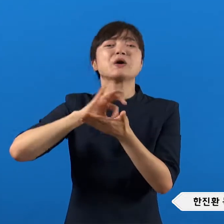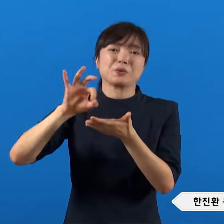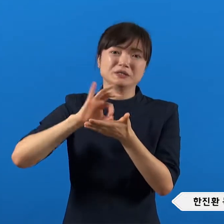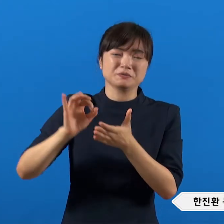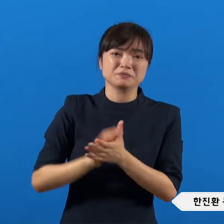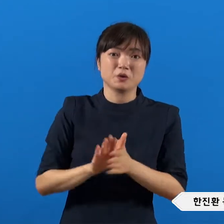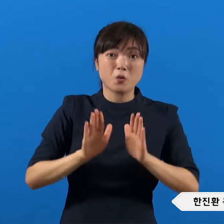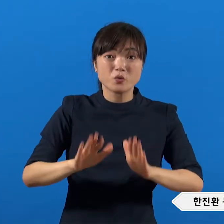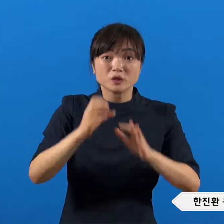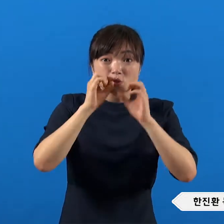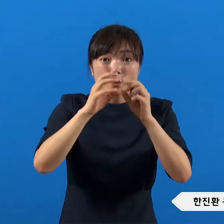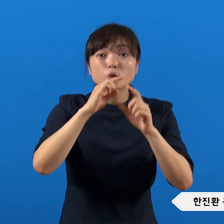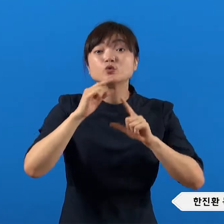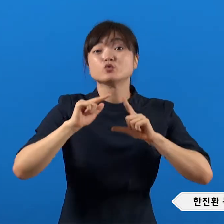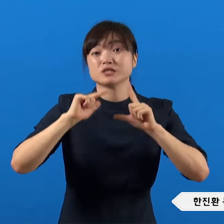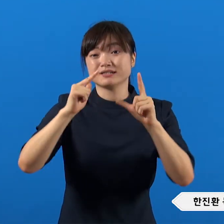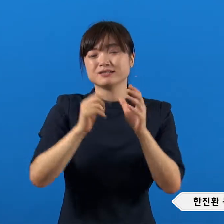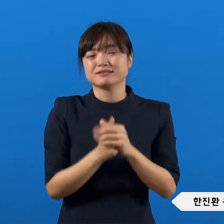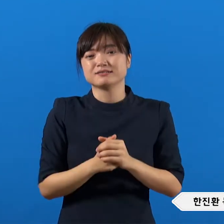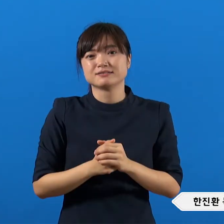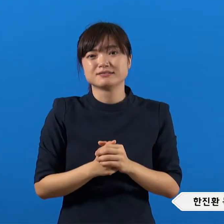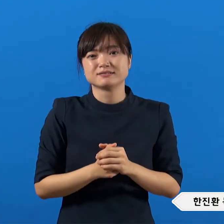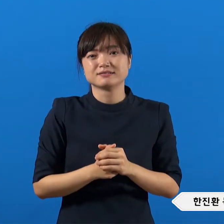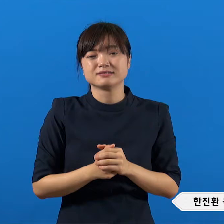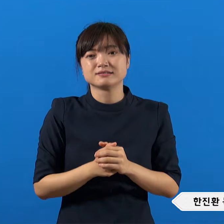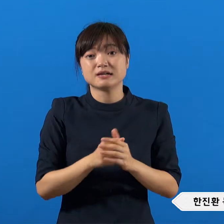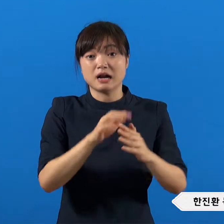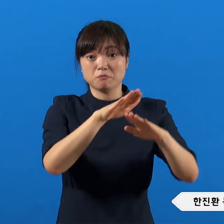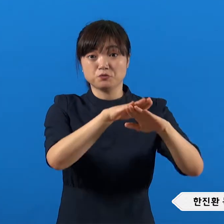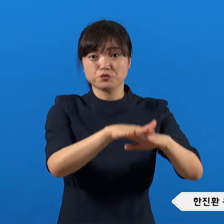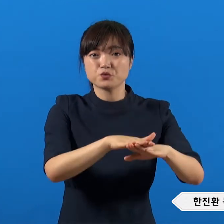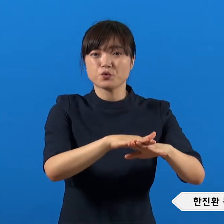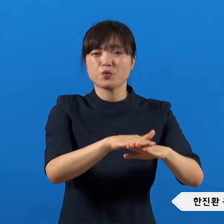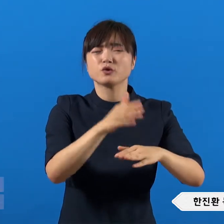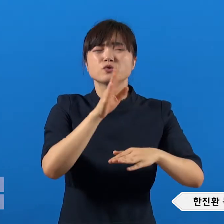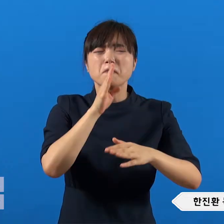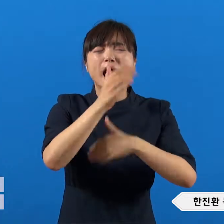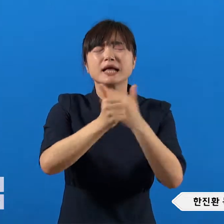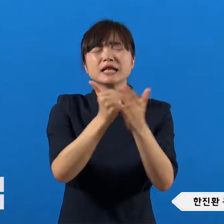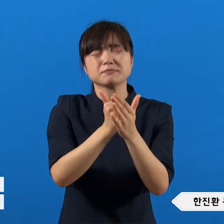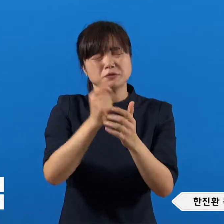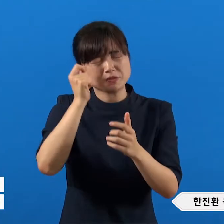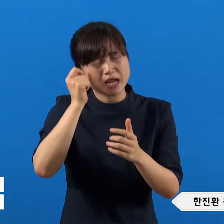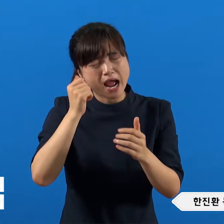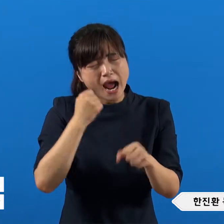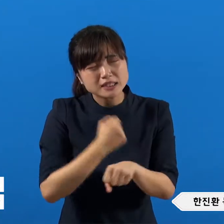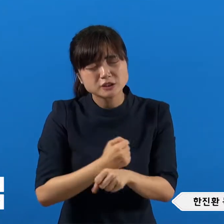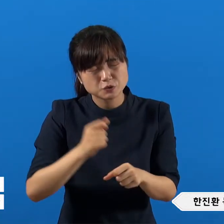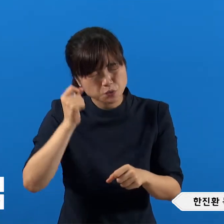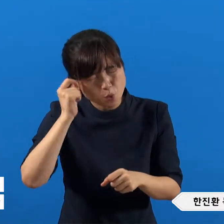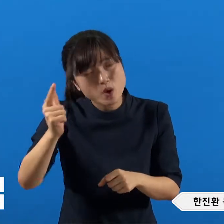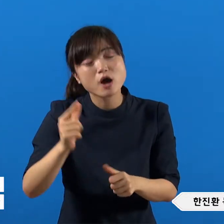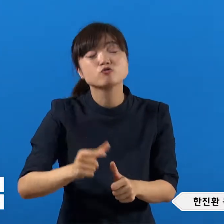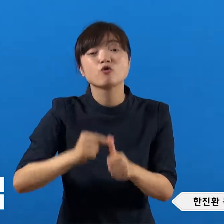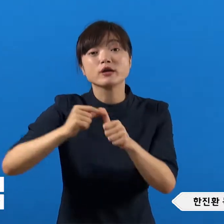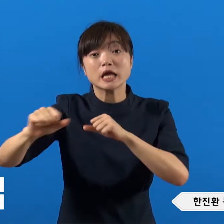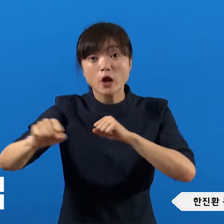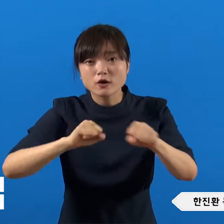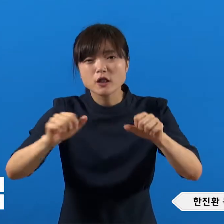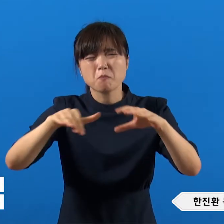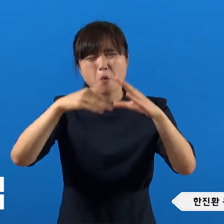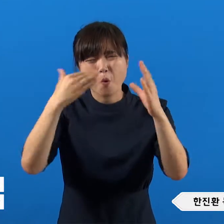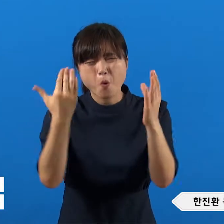이번 VFP 주일 우리 앞두고 정말 하나님이 하시는 놀라운 구원의 역사를 우리